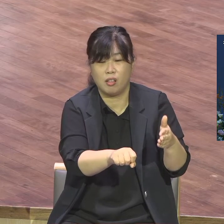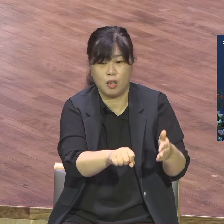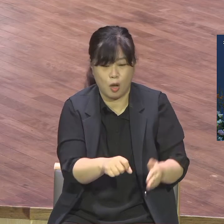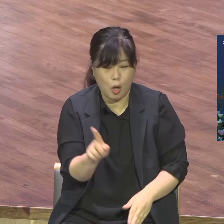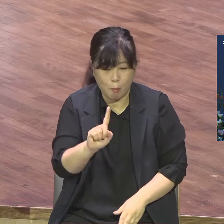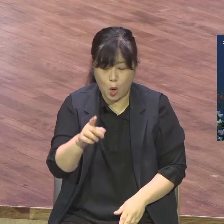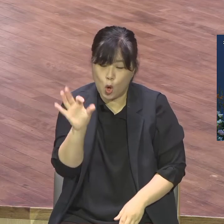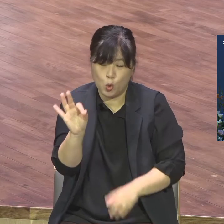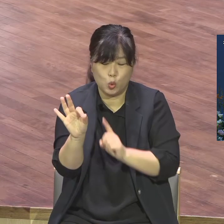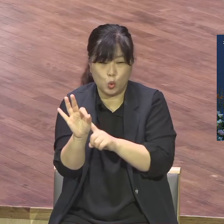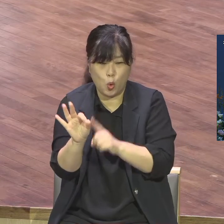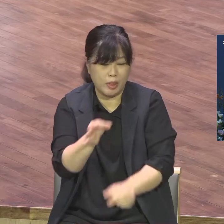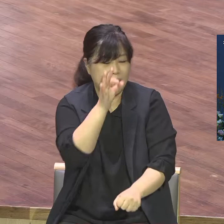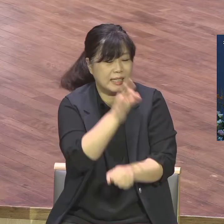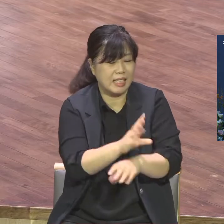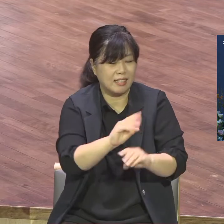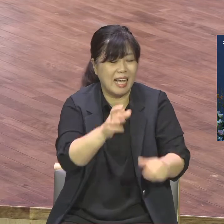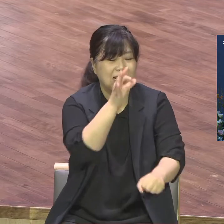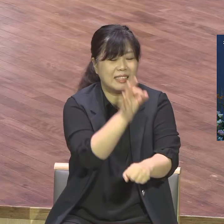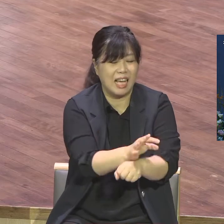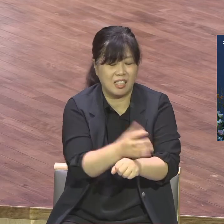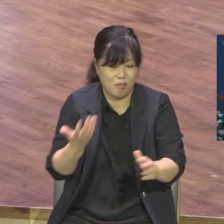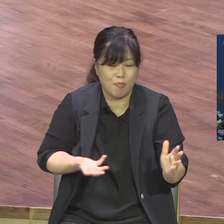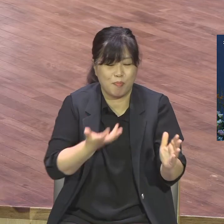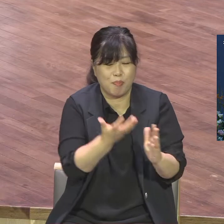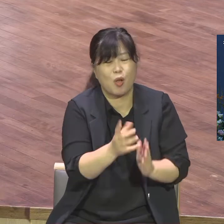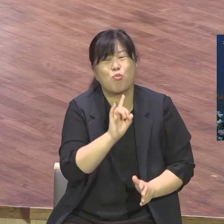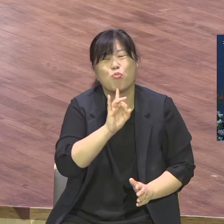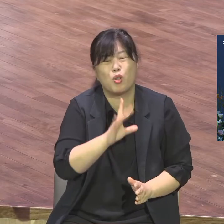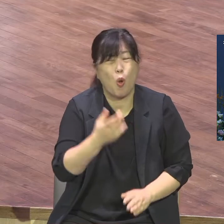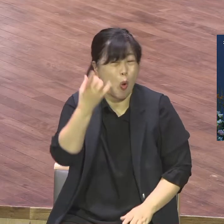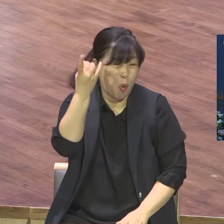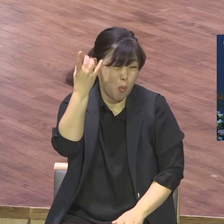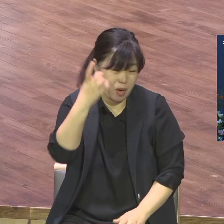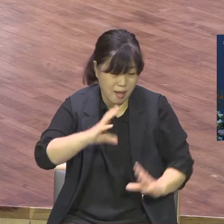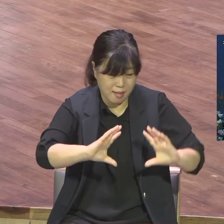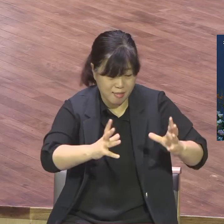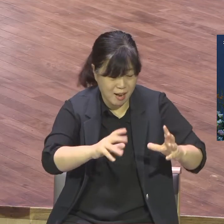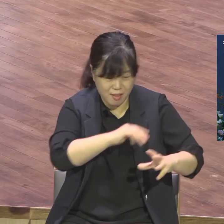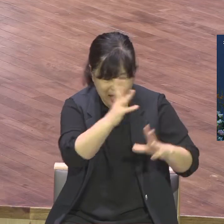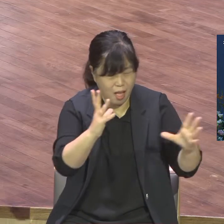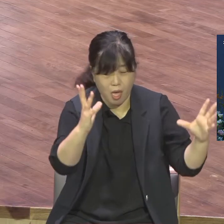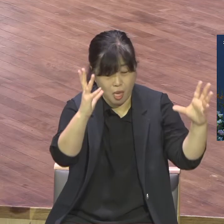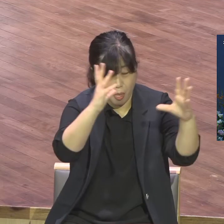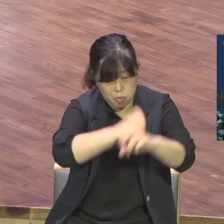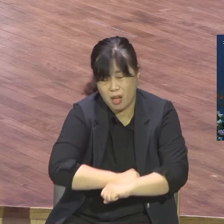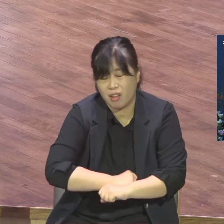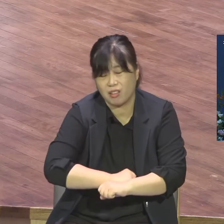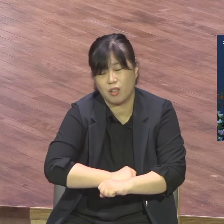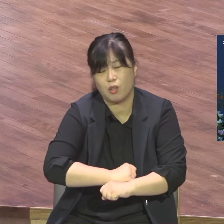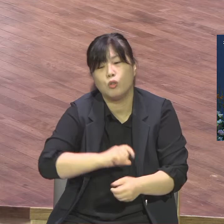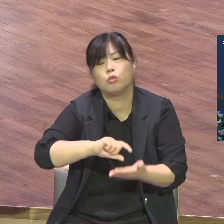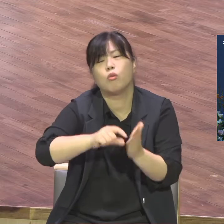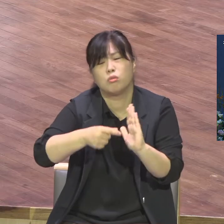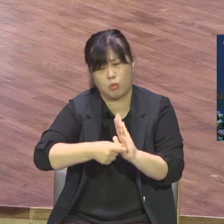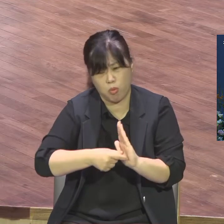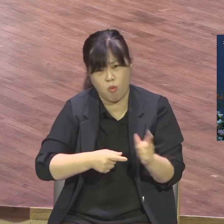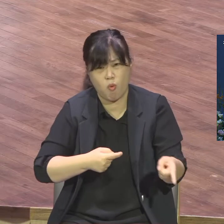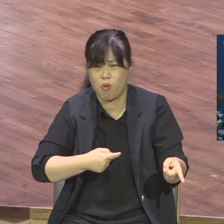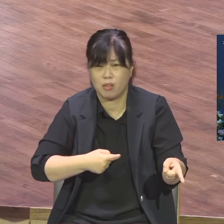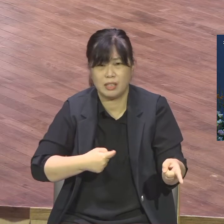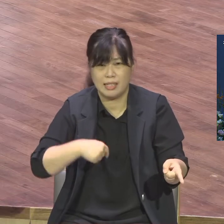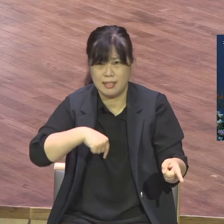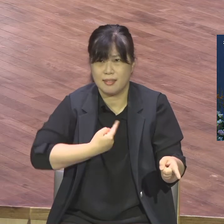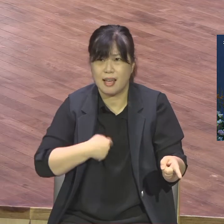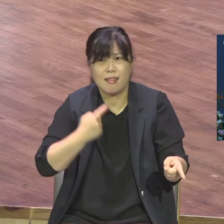아시기 바랍니다. 영적 선민이다. 내가 장로다. 내가 권사다. 이거는 구원받은 수준을